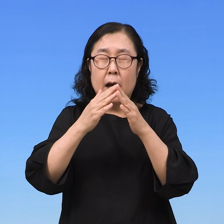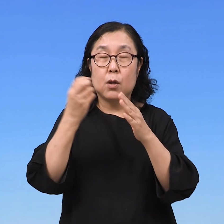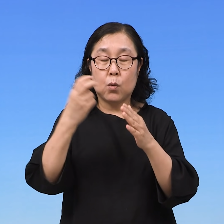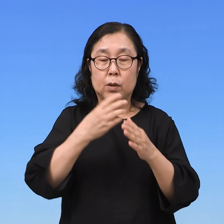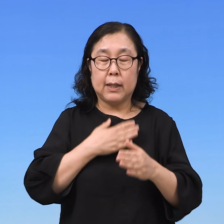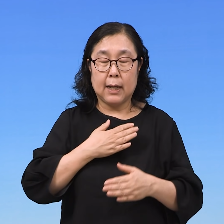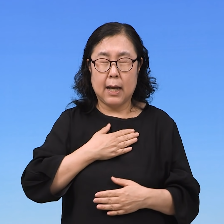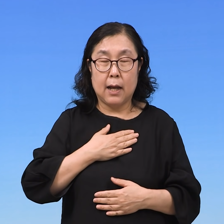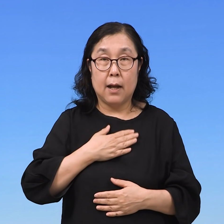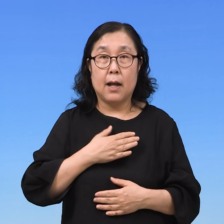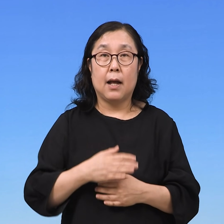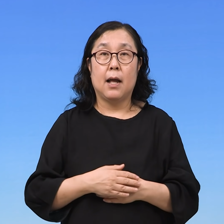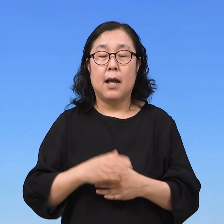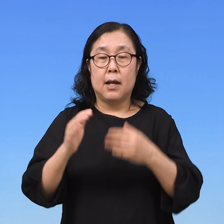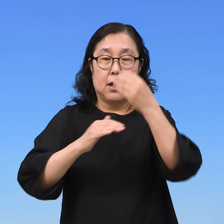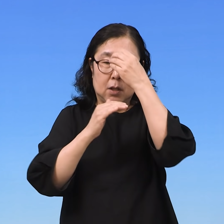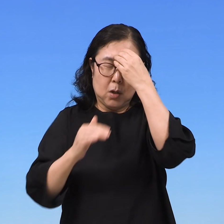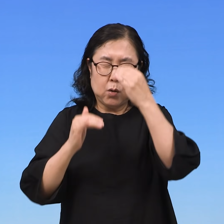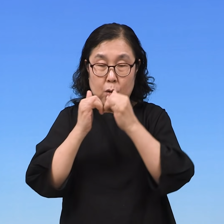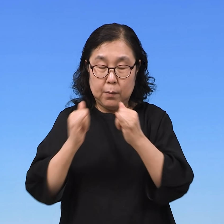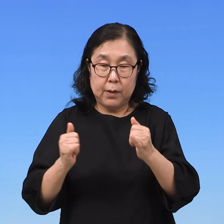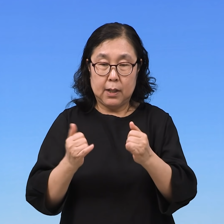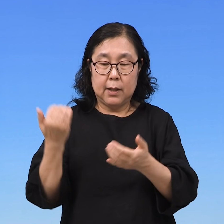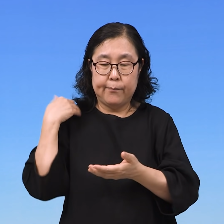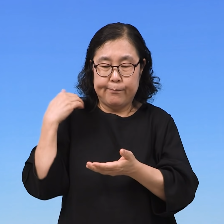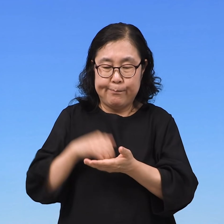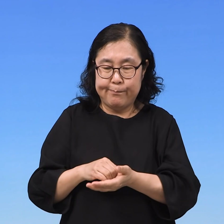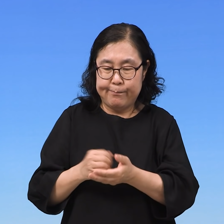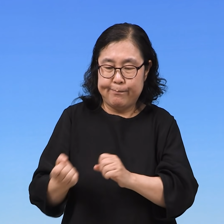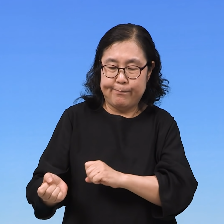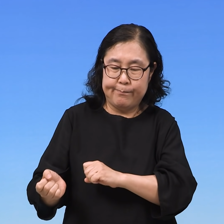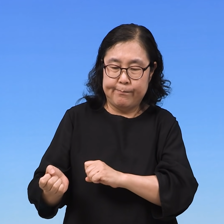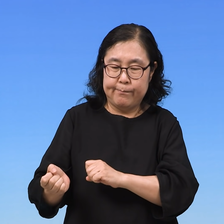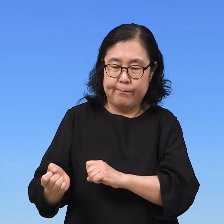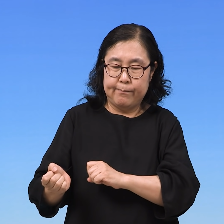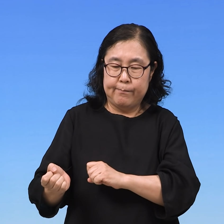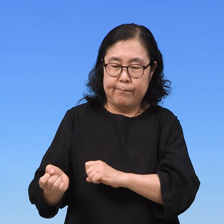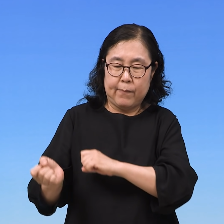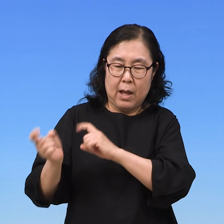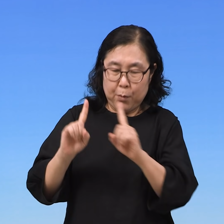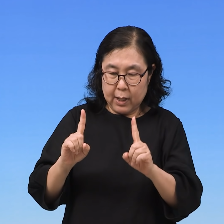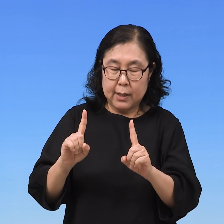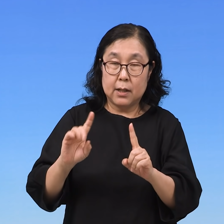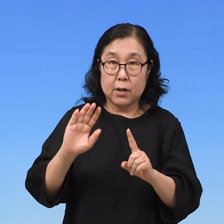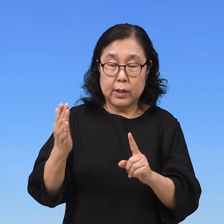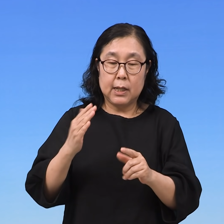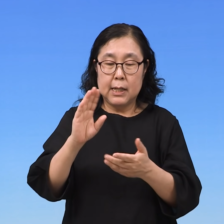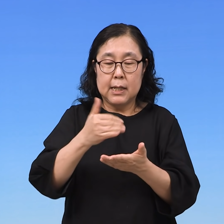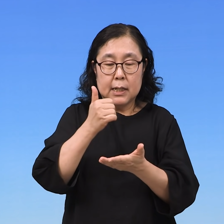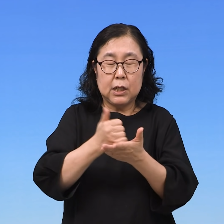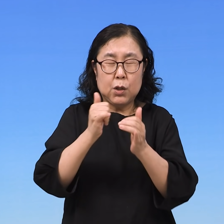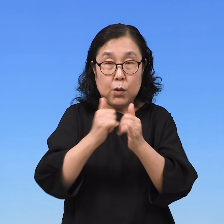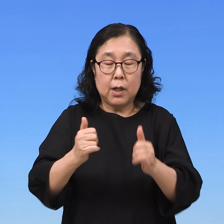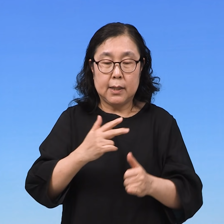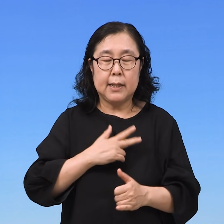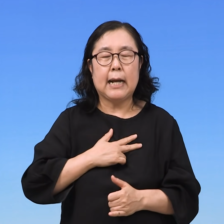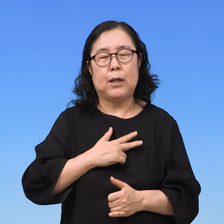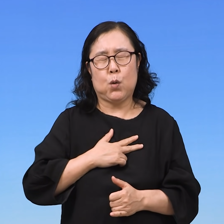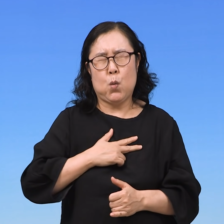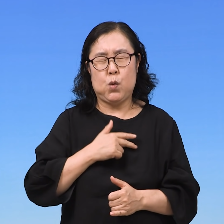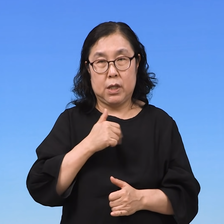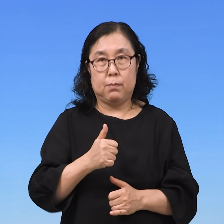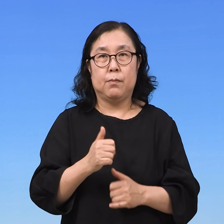한국교회가 또 제가 성도님들이 되찾아야 되는 게 이 그리스도인으로서의 자존심 아닙니까?